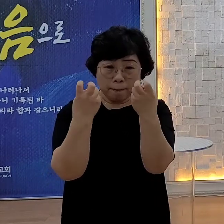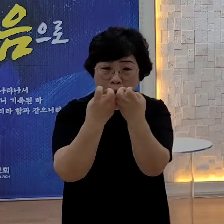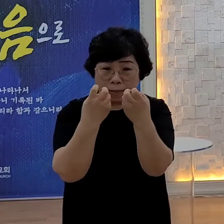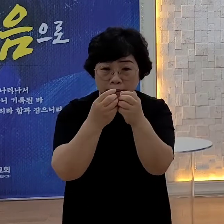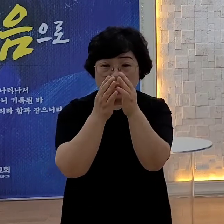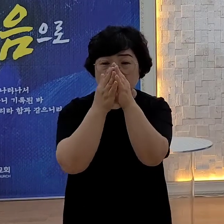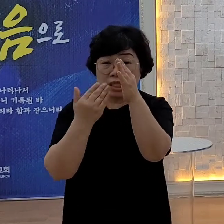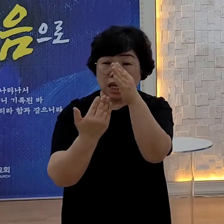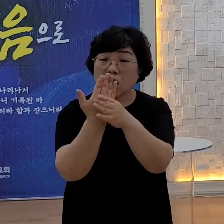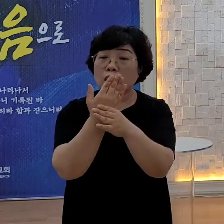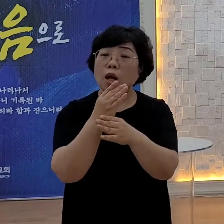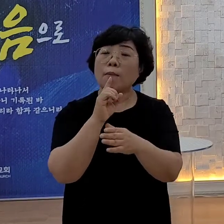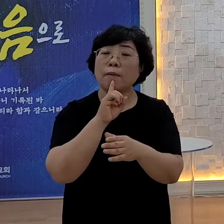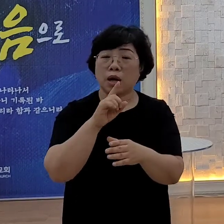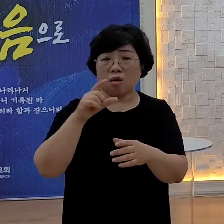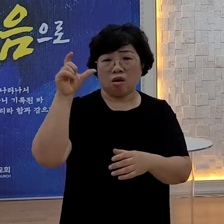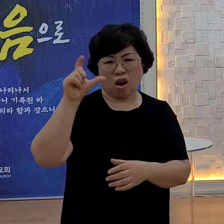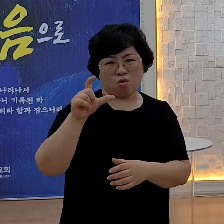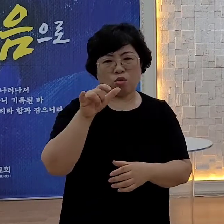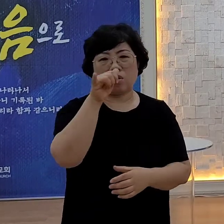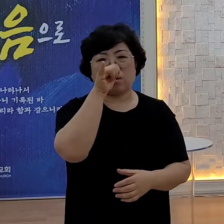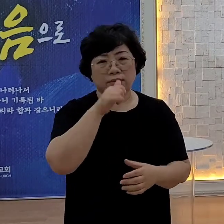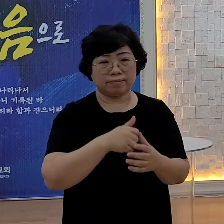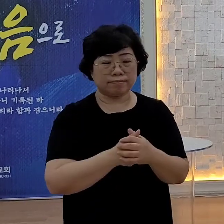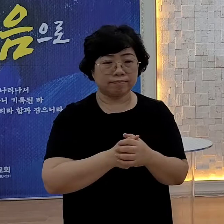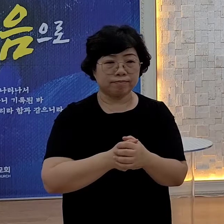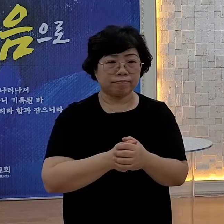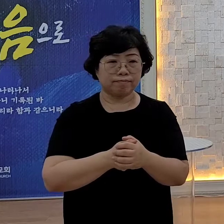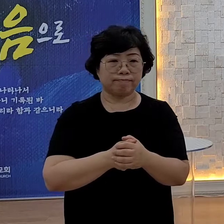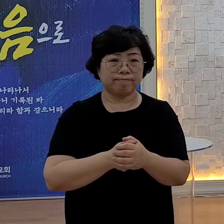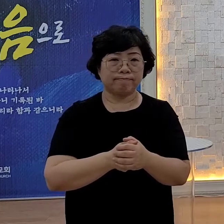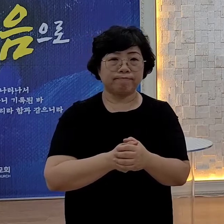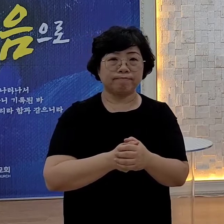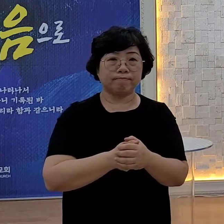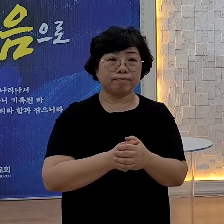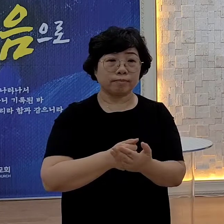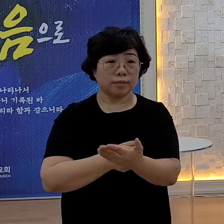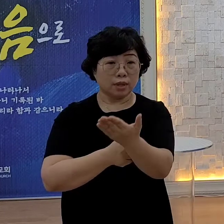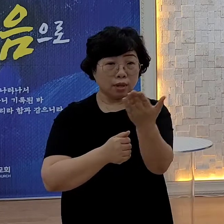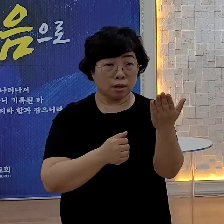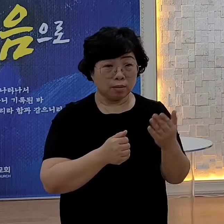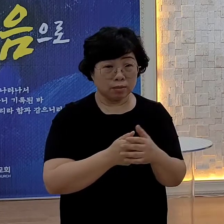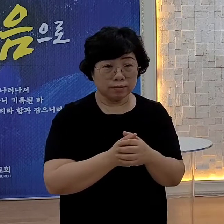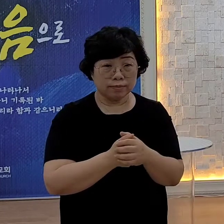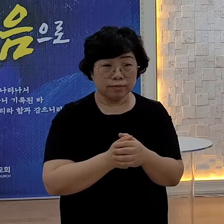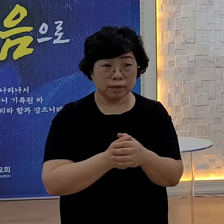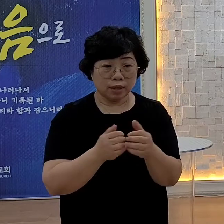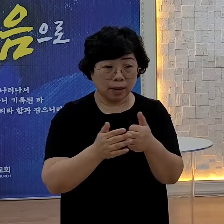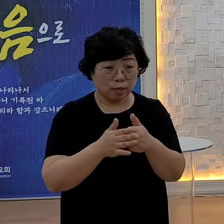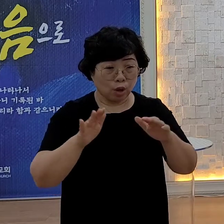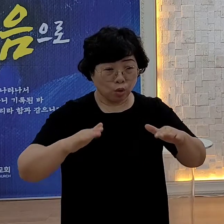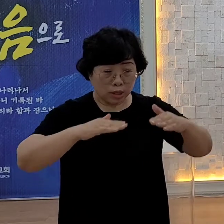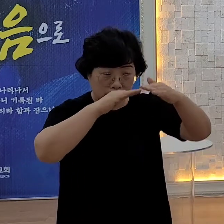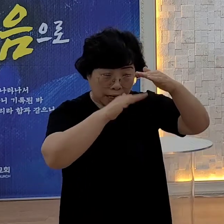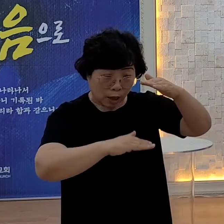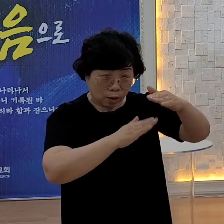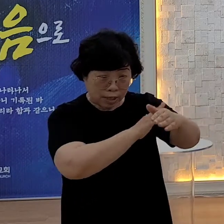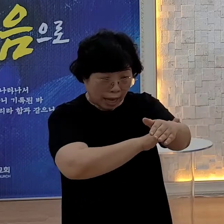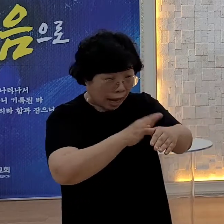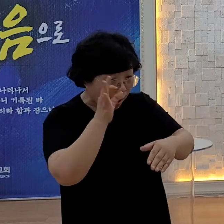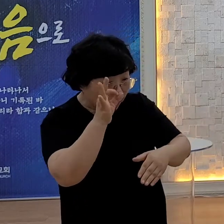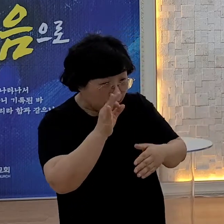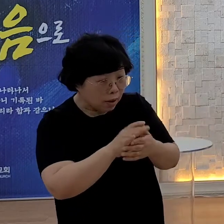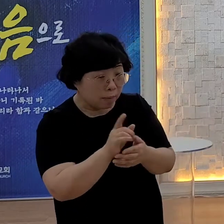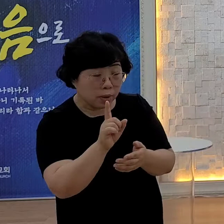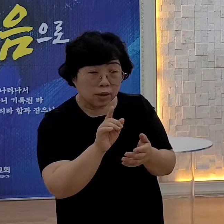이 로마서가 말하고 하는 핵심이라는 것이죠. 자, 여러분, 그래서 오늘 이 본문을 잘 보시면